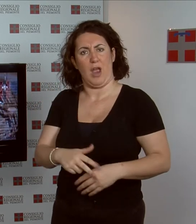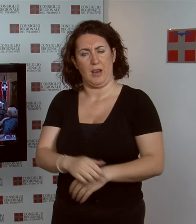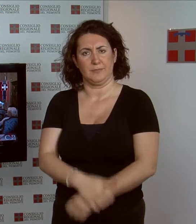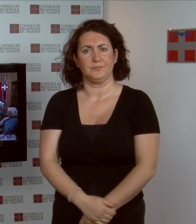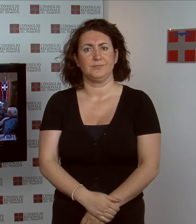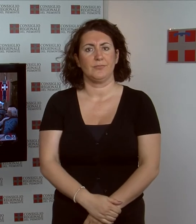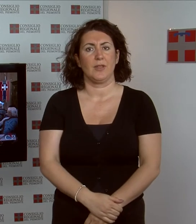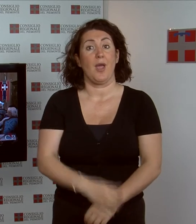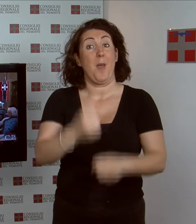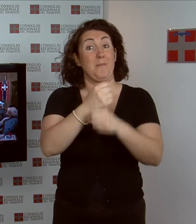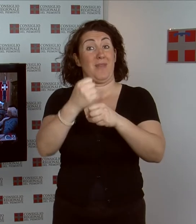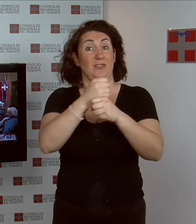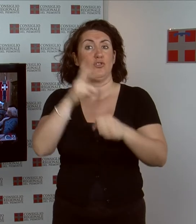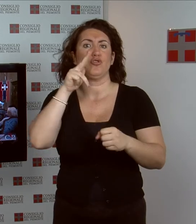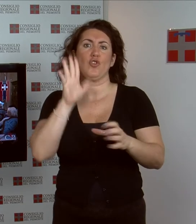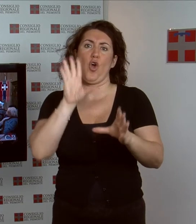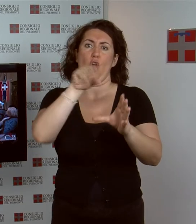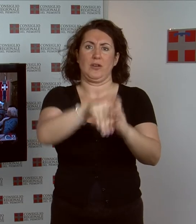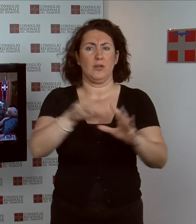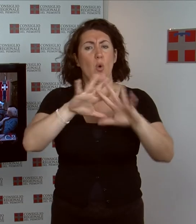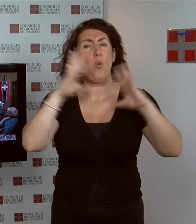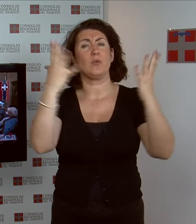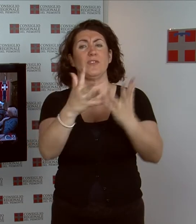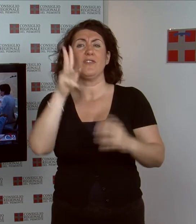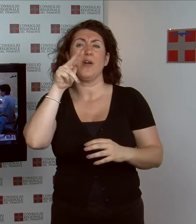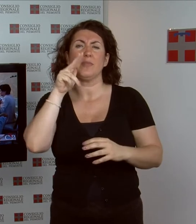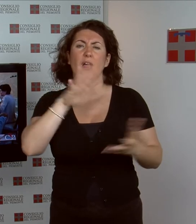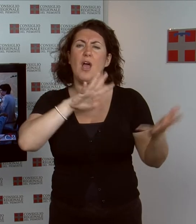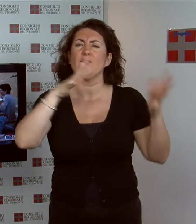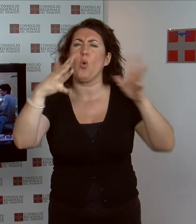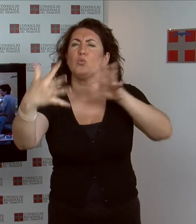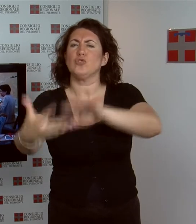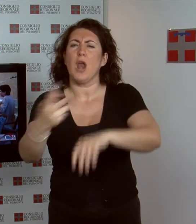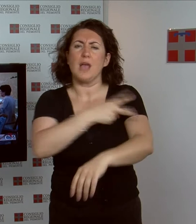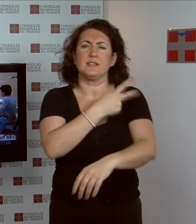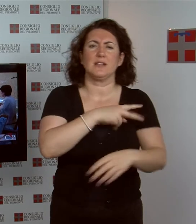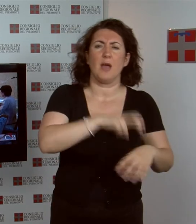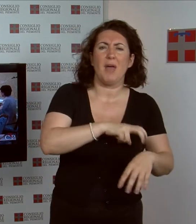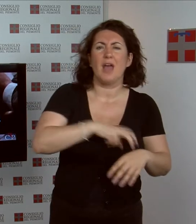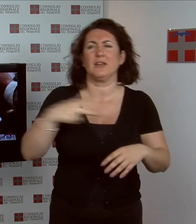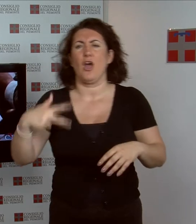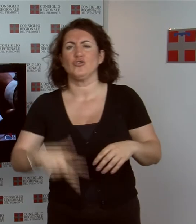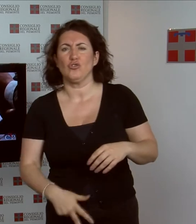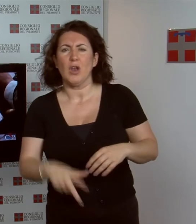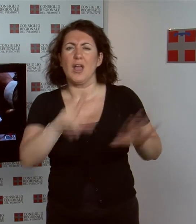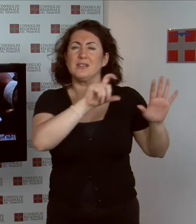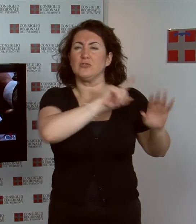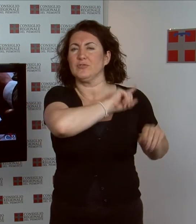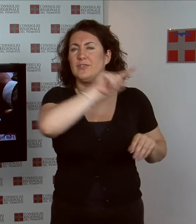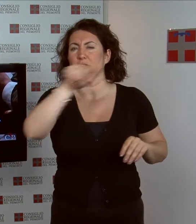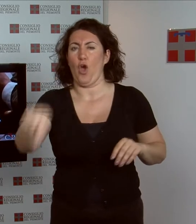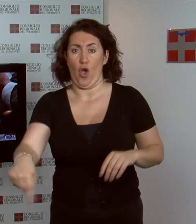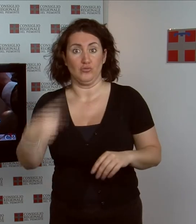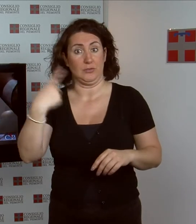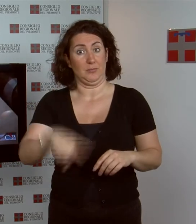medicina. L'universo femminile e l'evoluzione dell'assistenza medica e sociale a Torino dal 700 ai giorni nostri. Questo è il tema